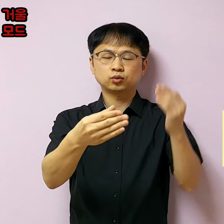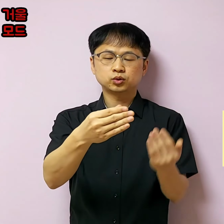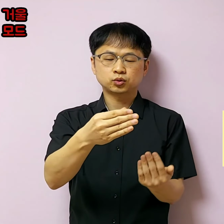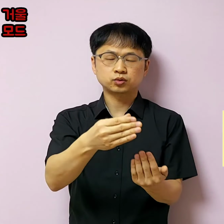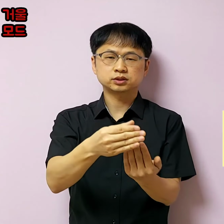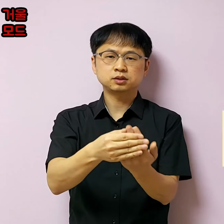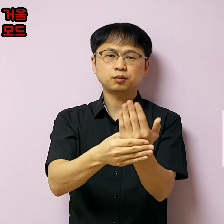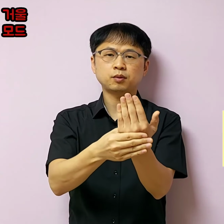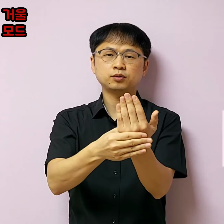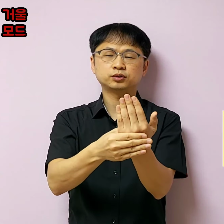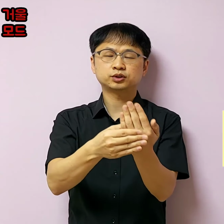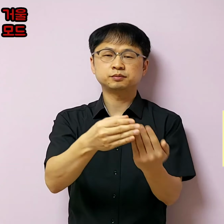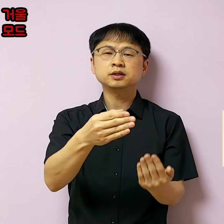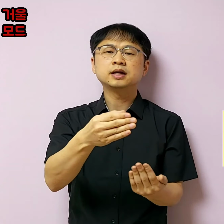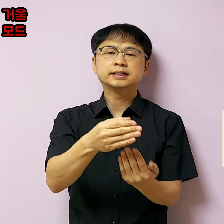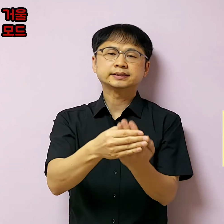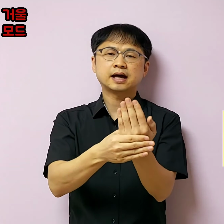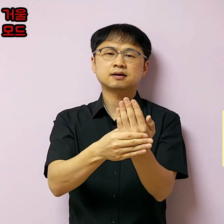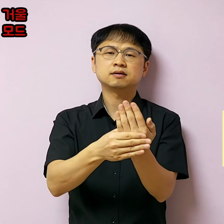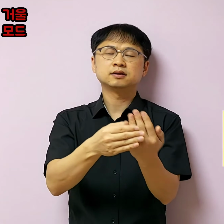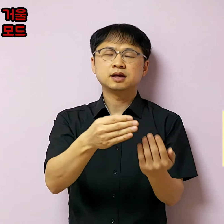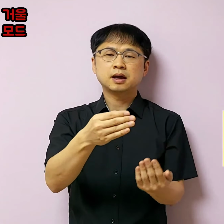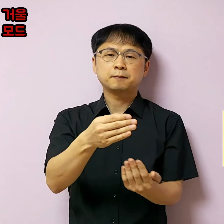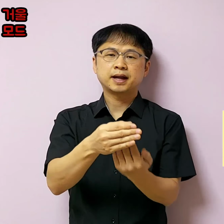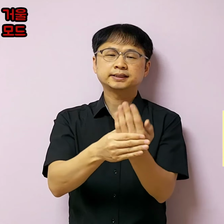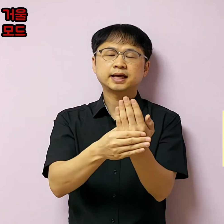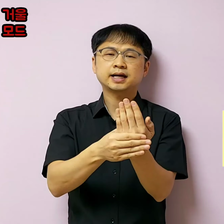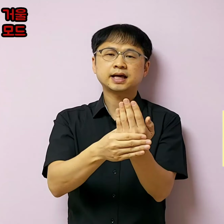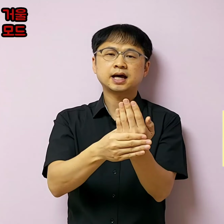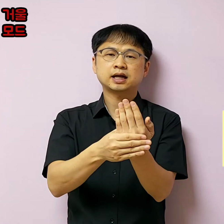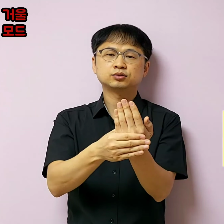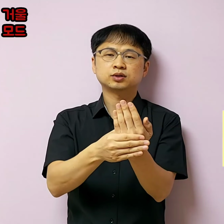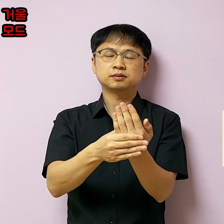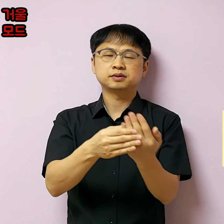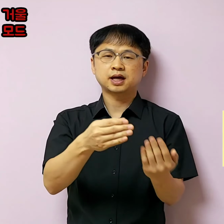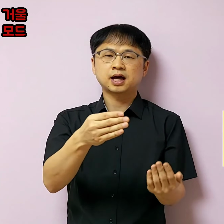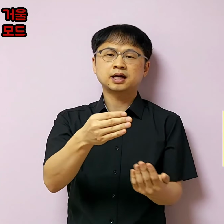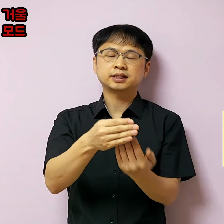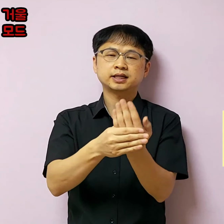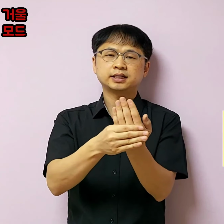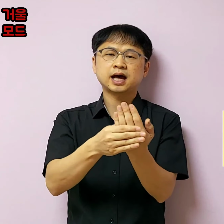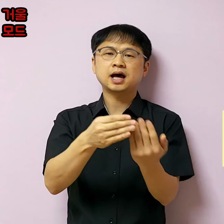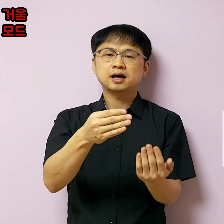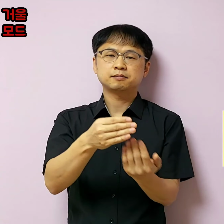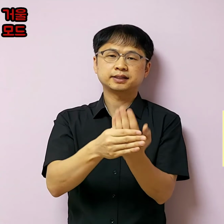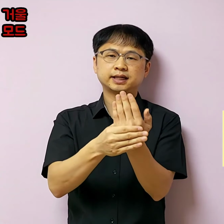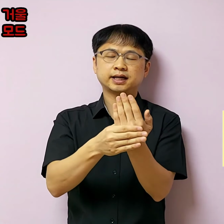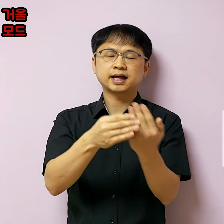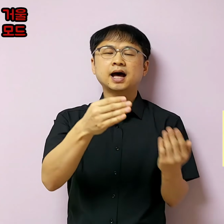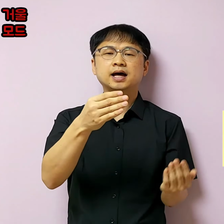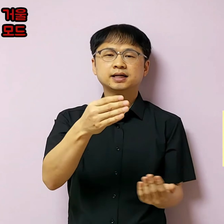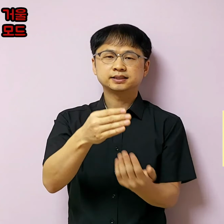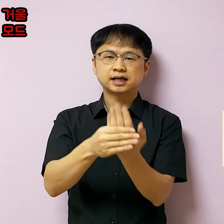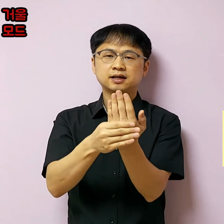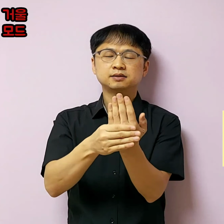오른손 손끝을 뽑아 올려주시면 사건, 발생하다 라는 수어가 됩니다. 생기다, 발생하다,